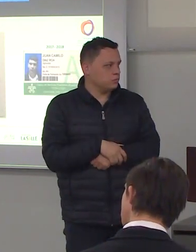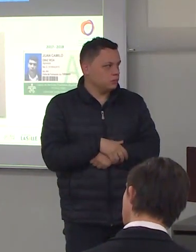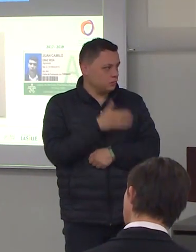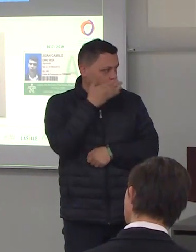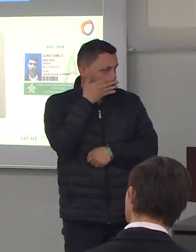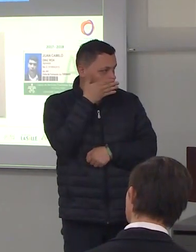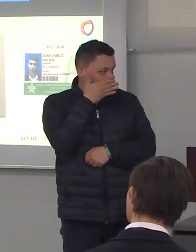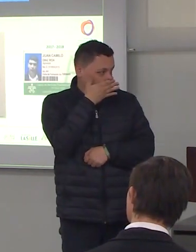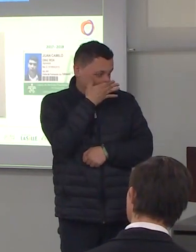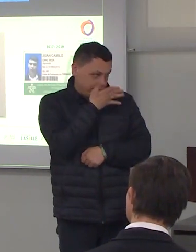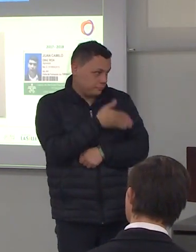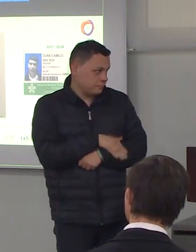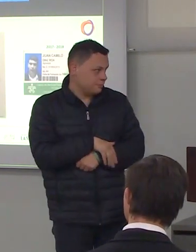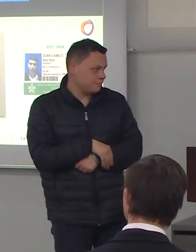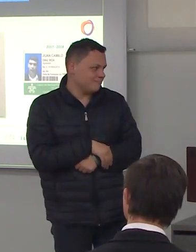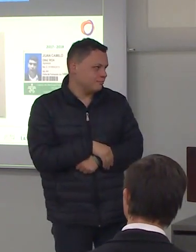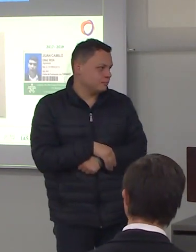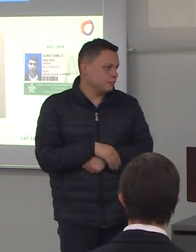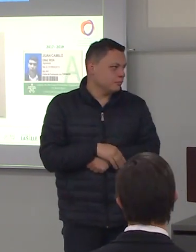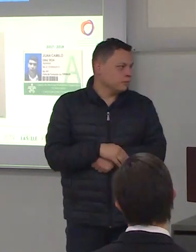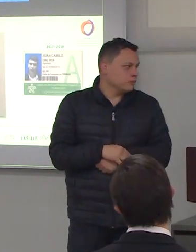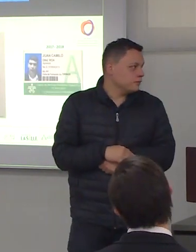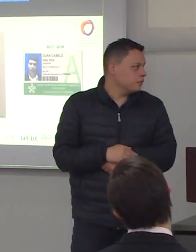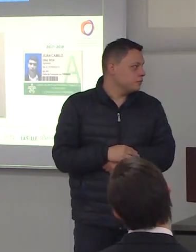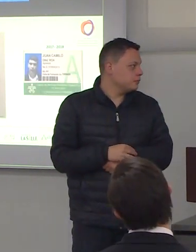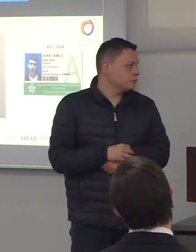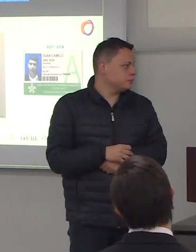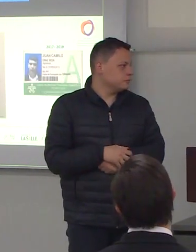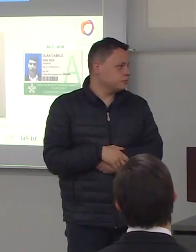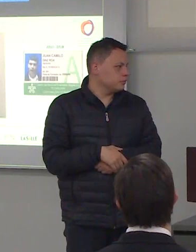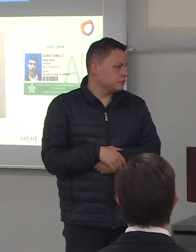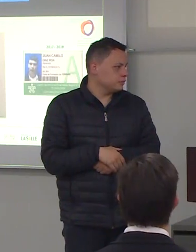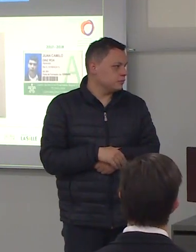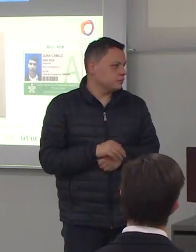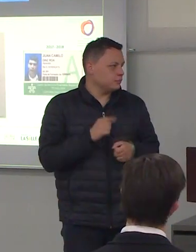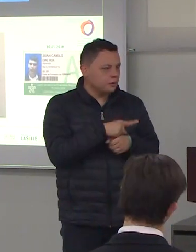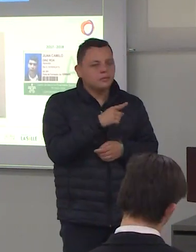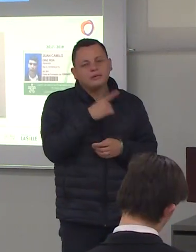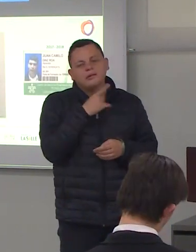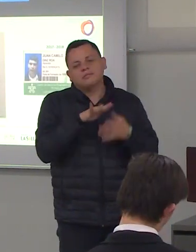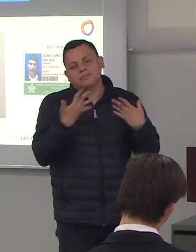cuentas de joven. Más o menos él nos ayuda a los pagos.